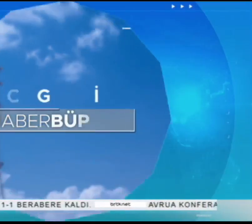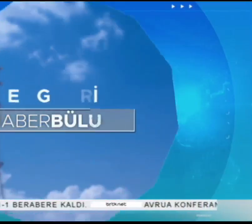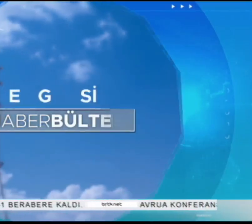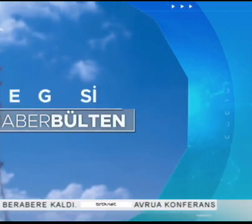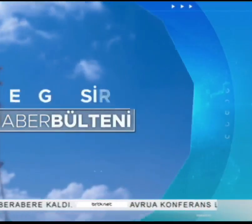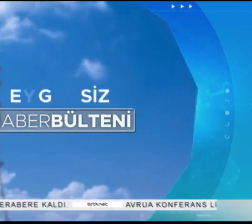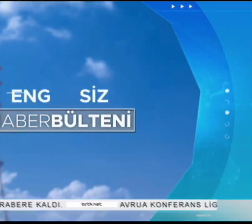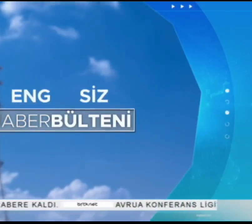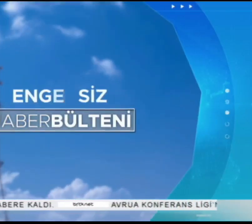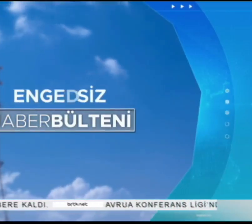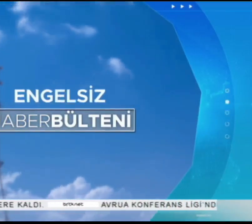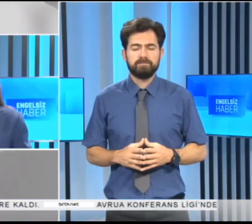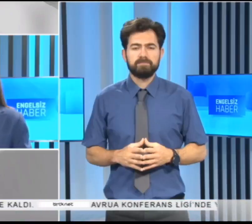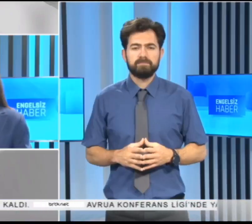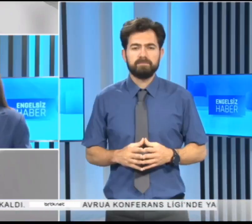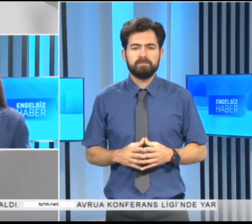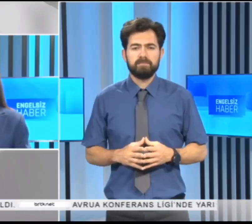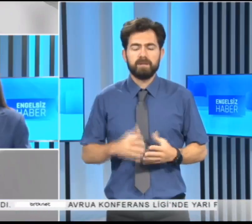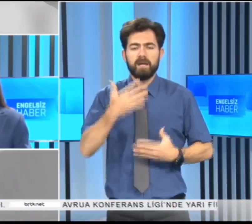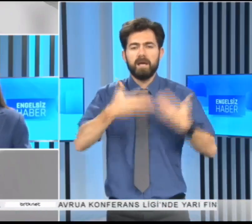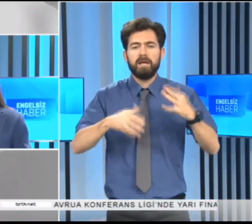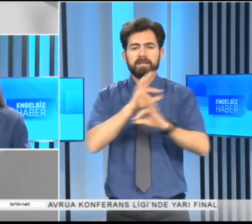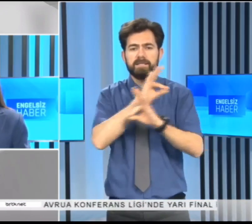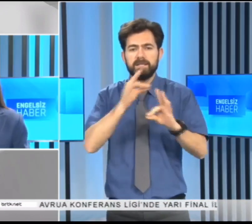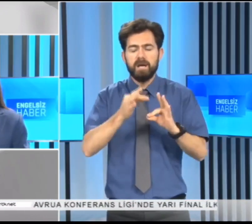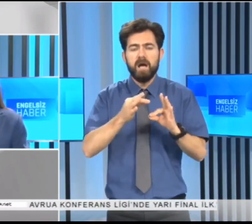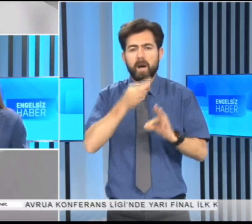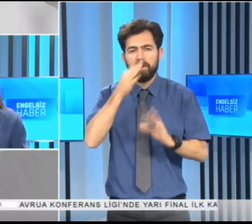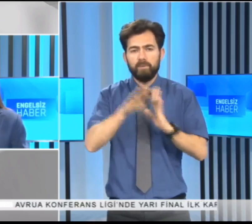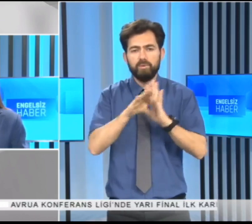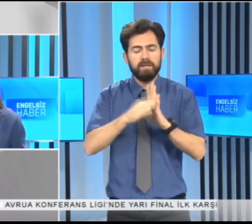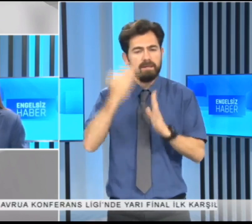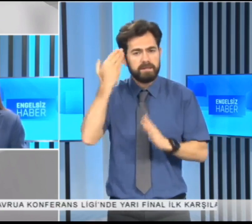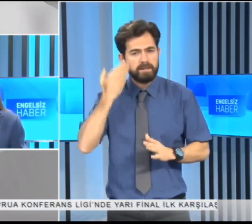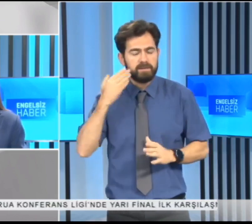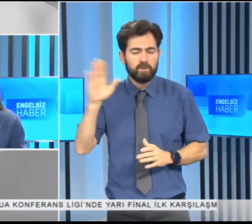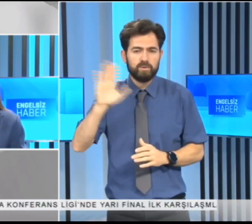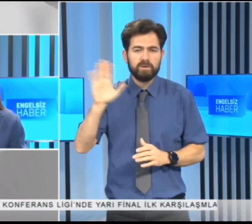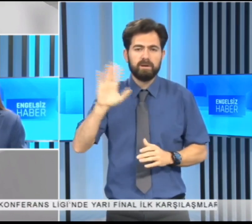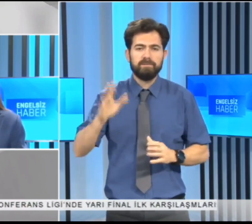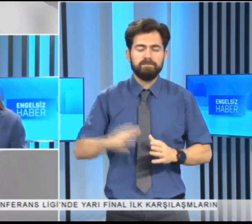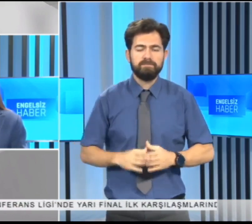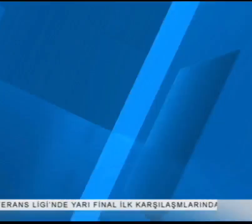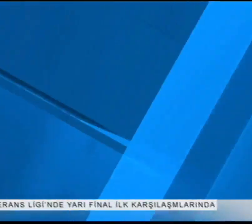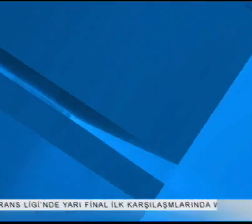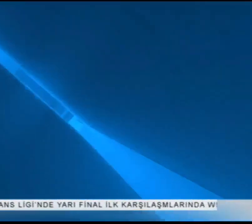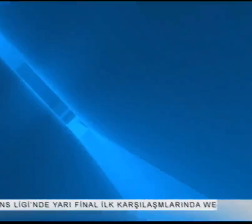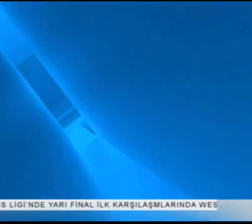Engelsiz Haber Bülteni'ni izlediniz. Hoşça kalın.